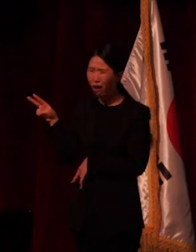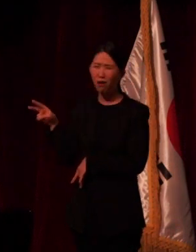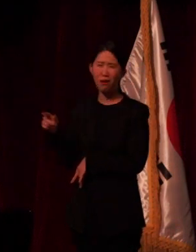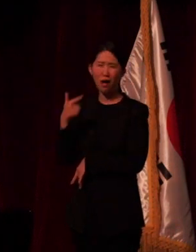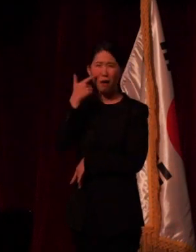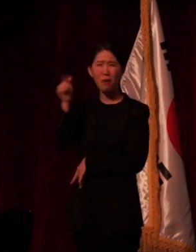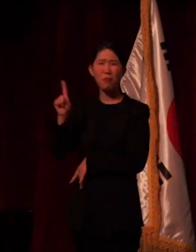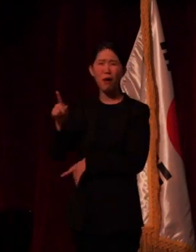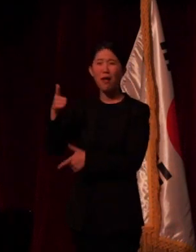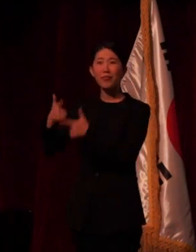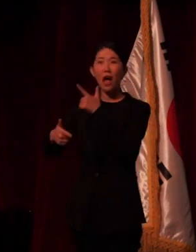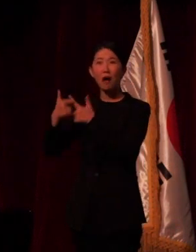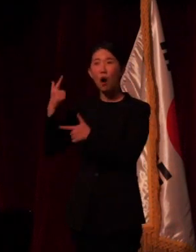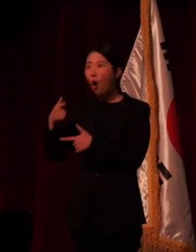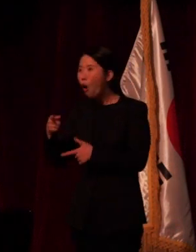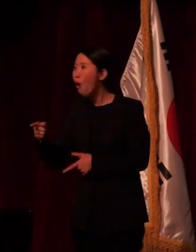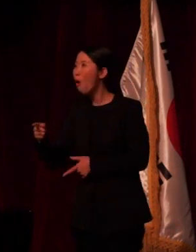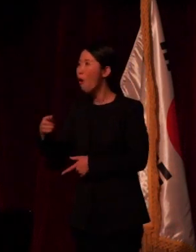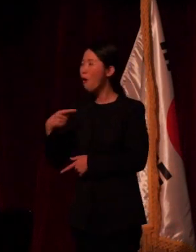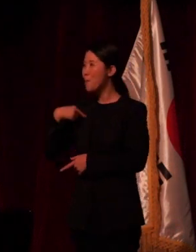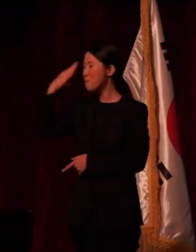나무의 마음을 빼앗긴 것입니다.